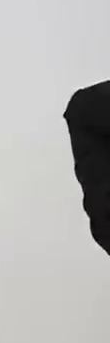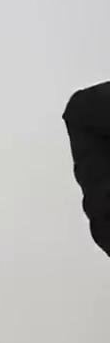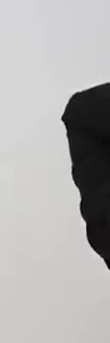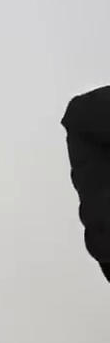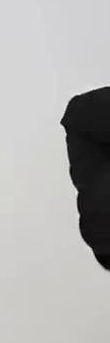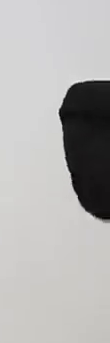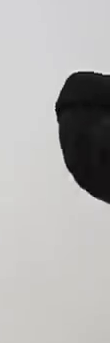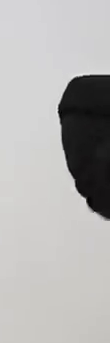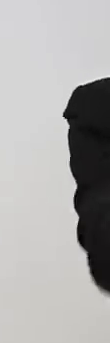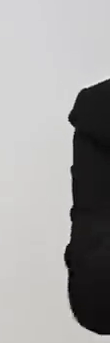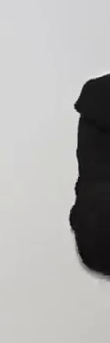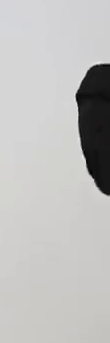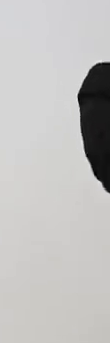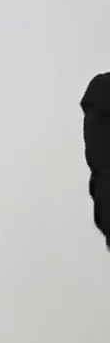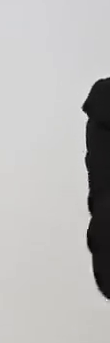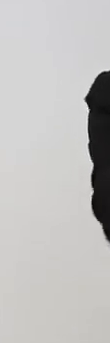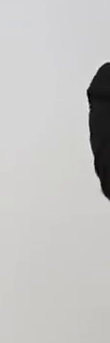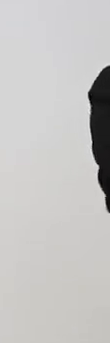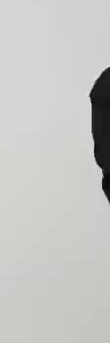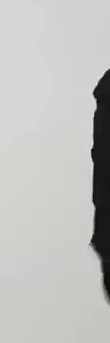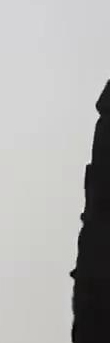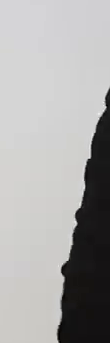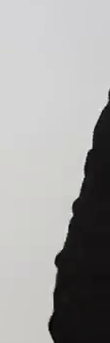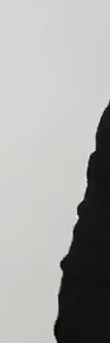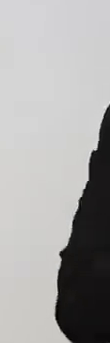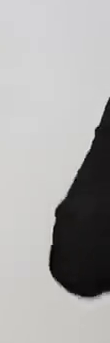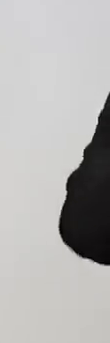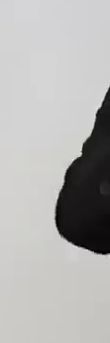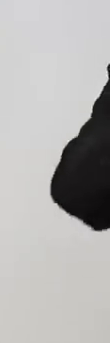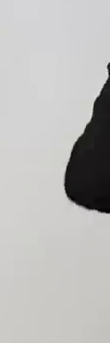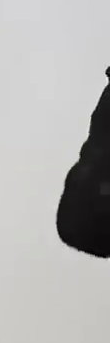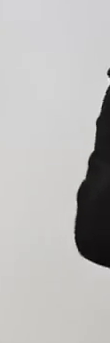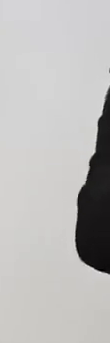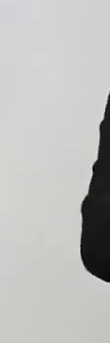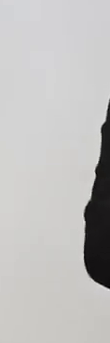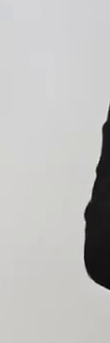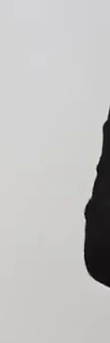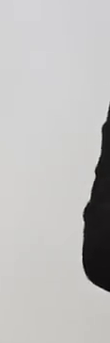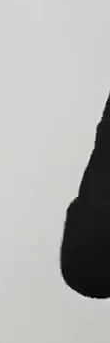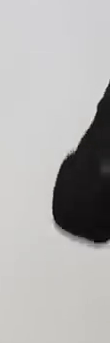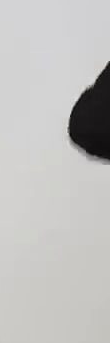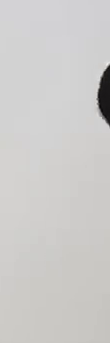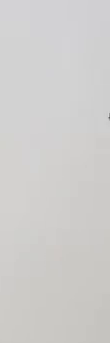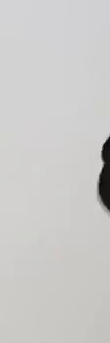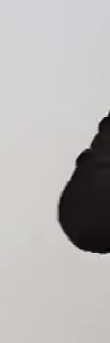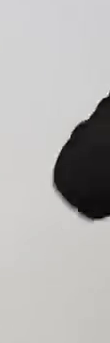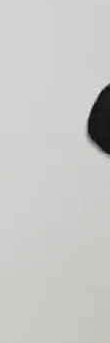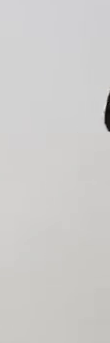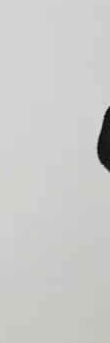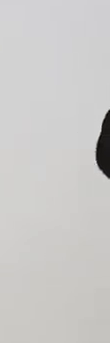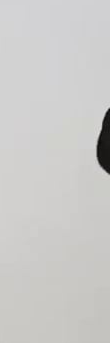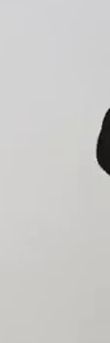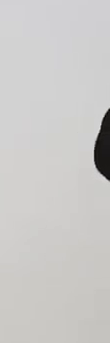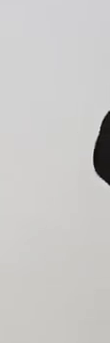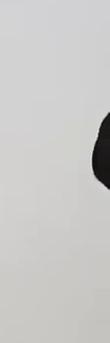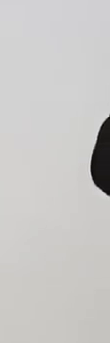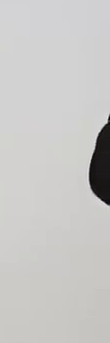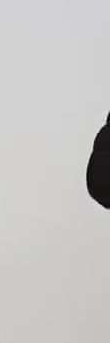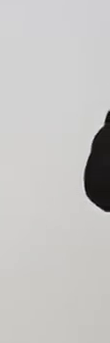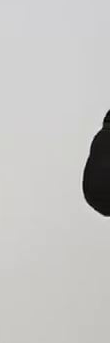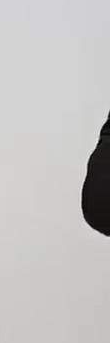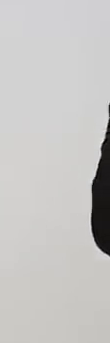중심 지향 모드로 변경하였으며 내년 1월에는 임무 궤도상에서의 본체와 탑재체의 성능